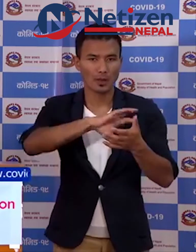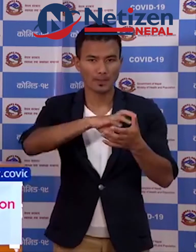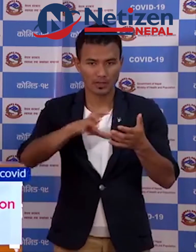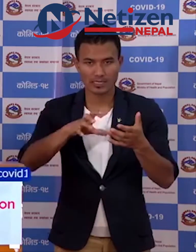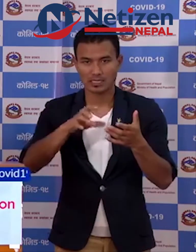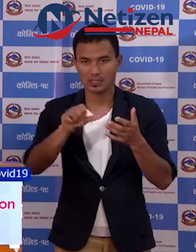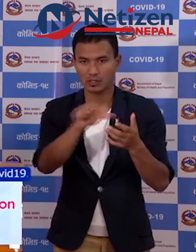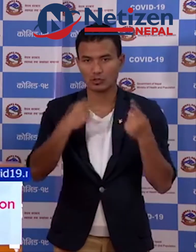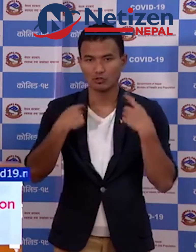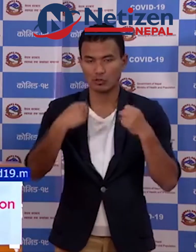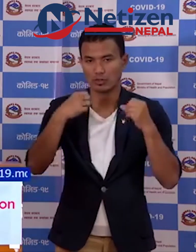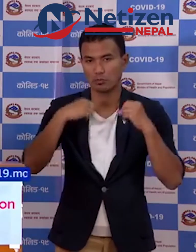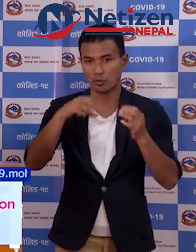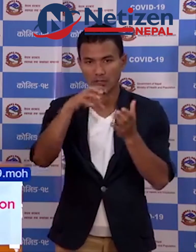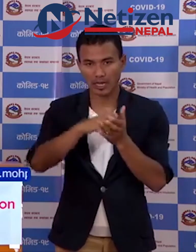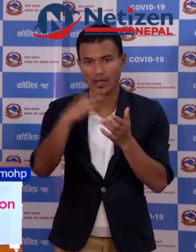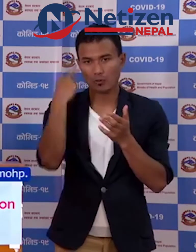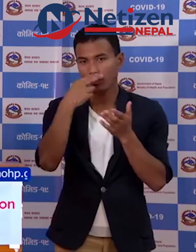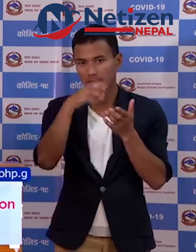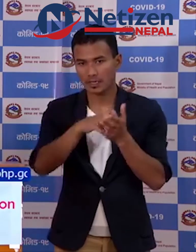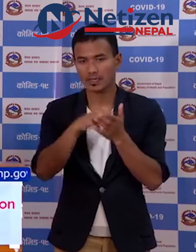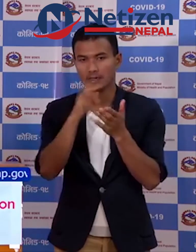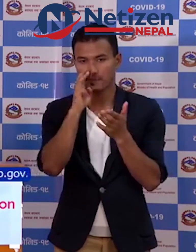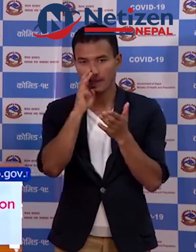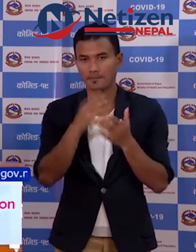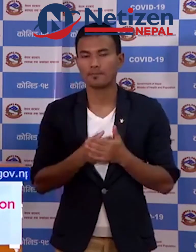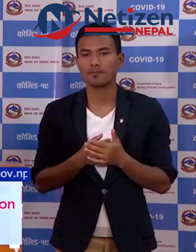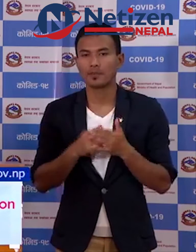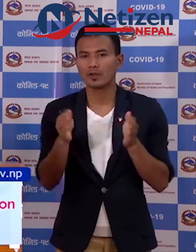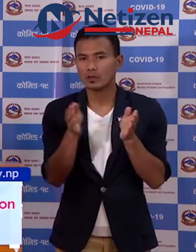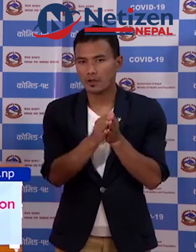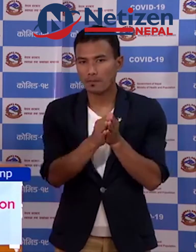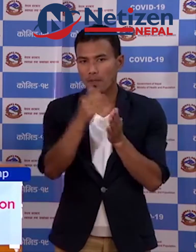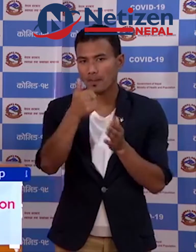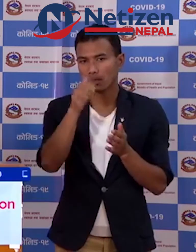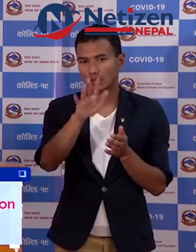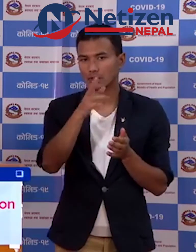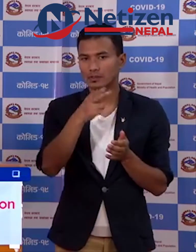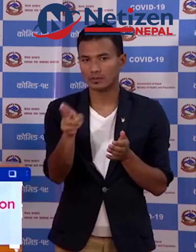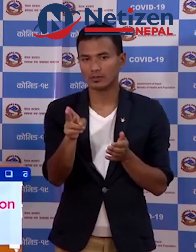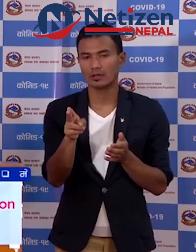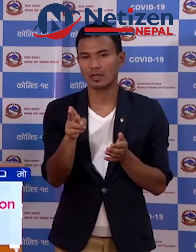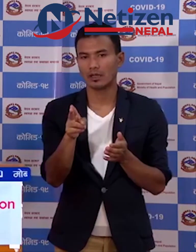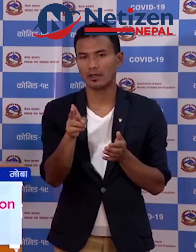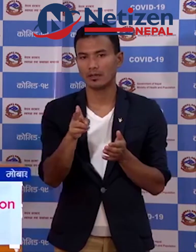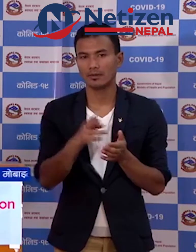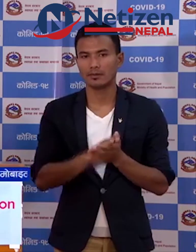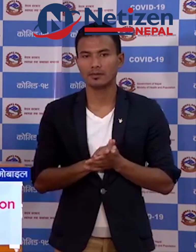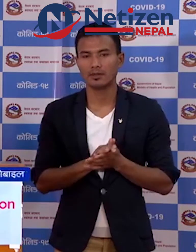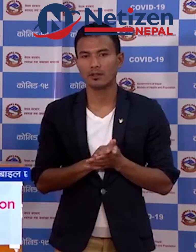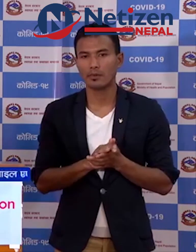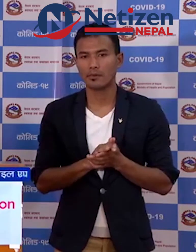प्रादेशिक जनस्वास्थ्य प्रयोगशाला रूपन्देहीमा जम्मा 65 जना